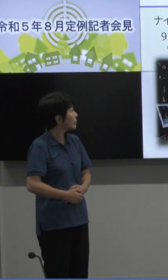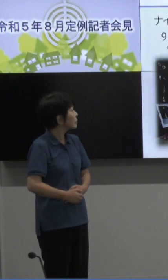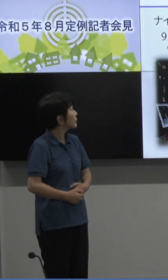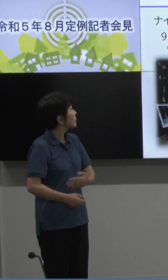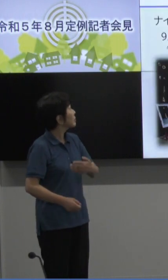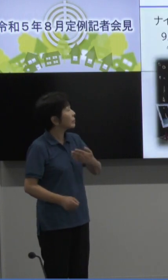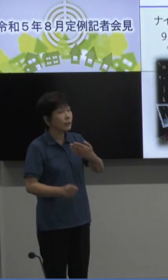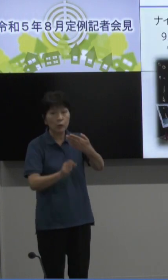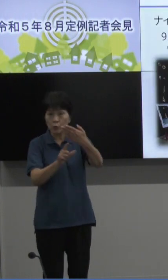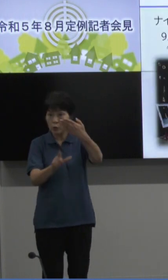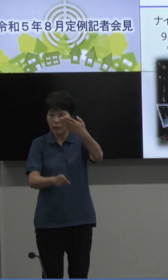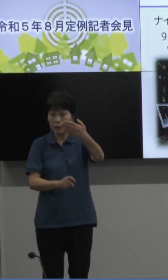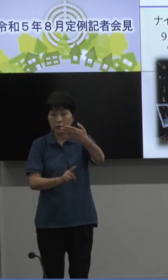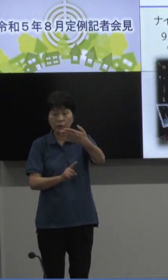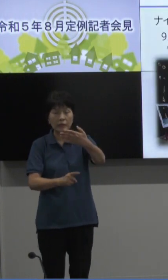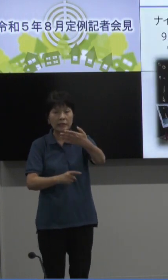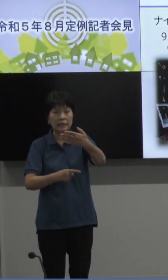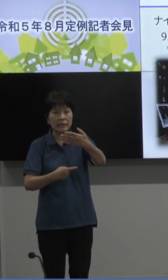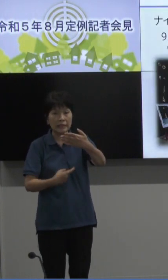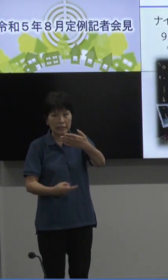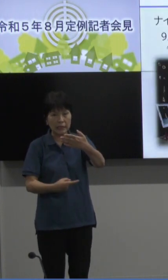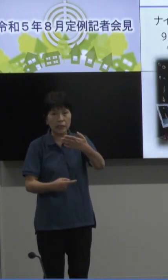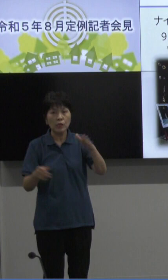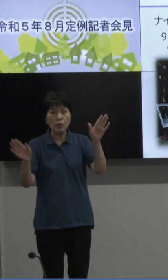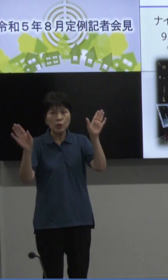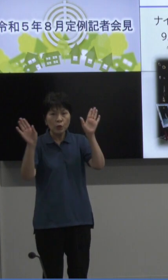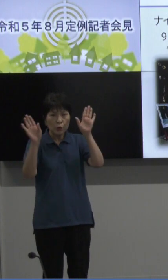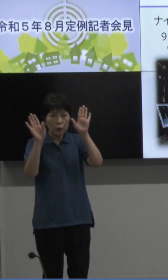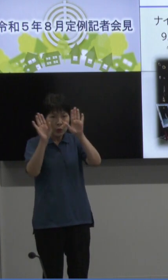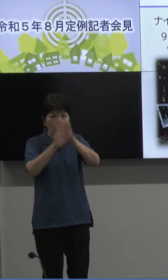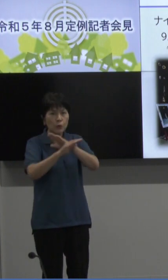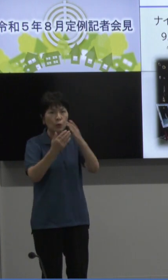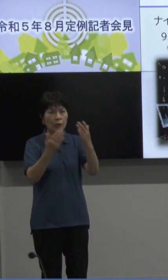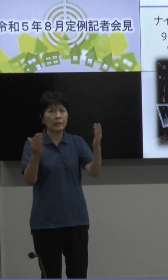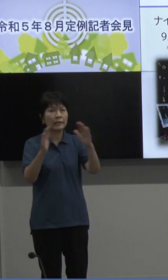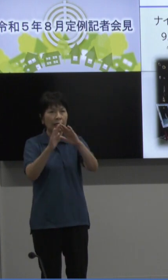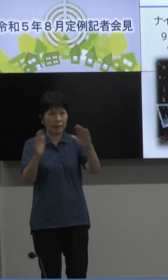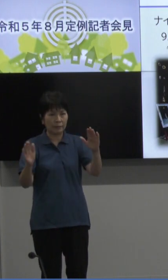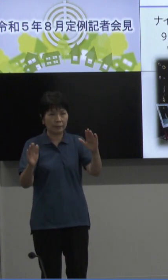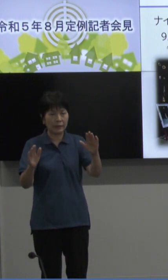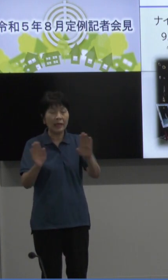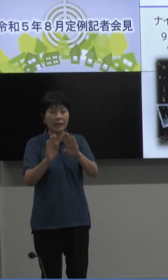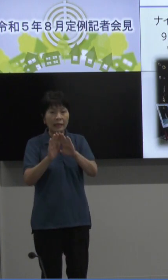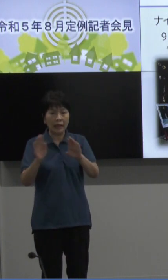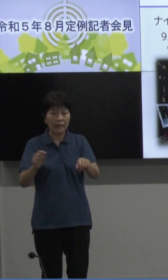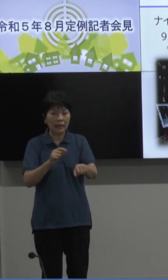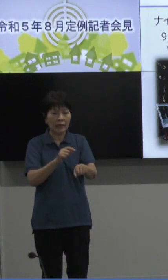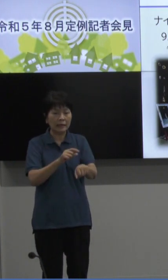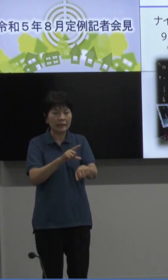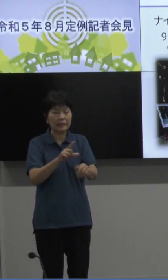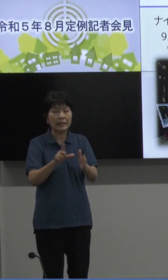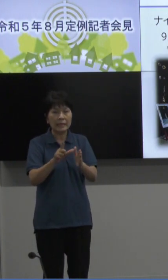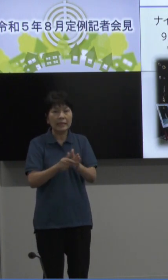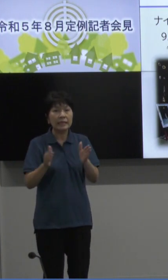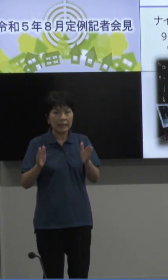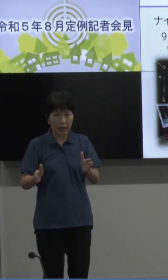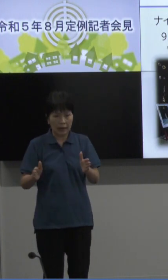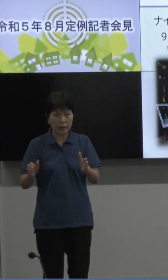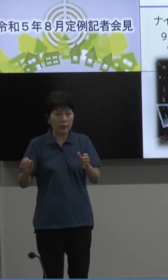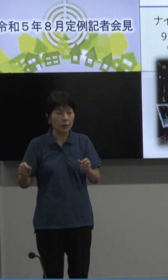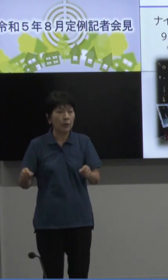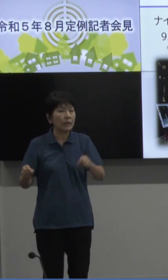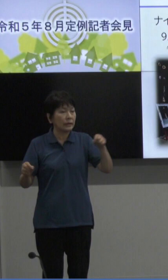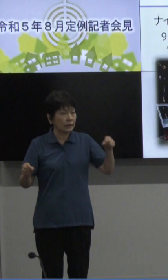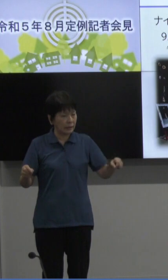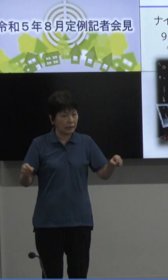9月1日はですね、ナイトミュージアムということで開館の時間を延長いたしまして午後8時まで